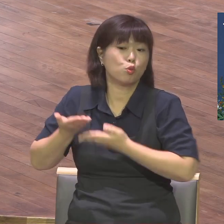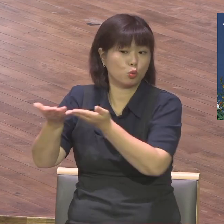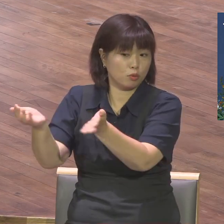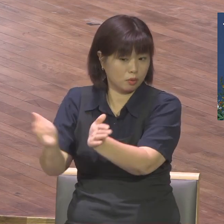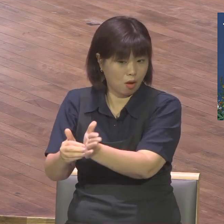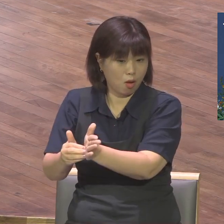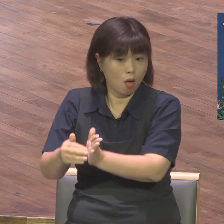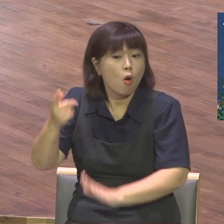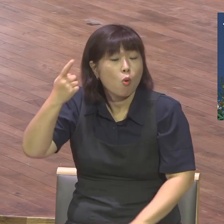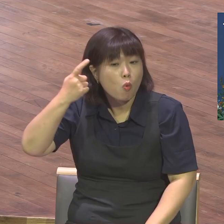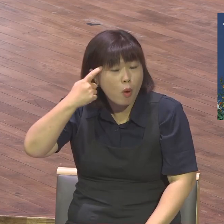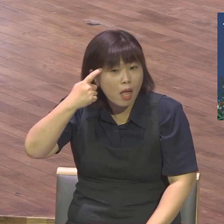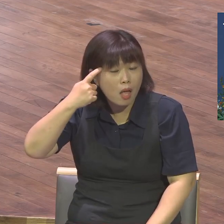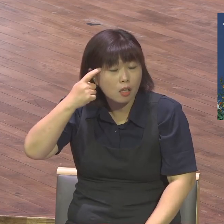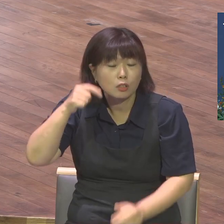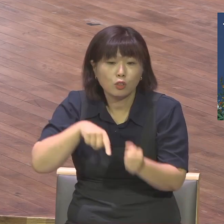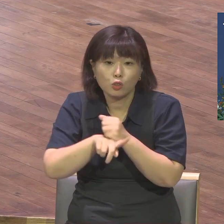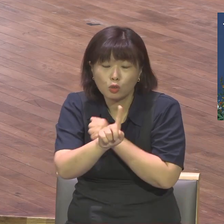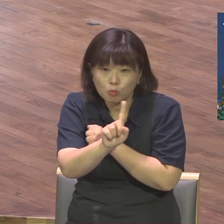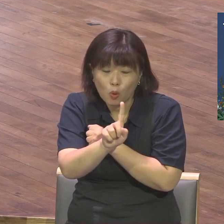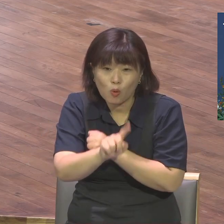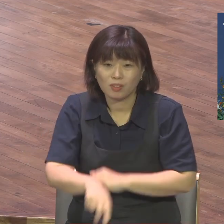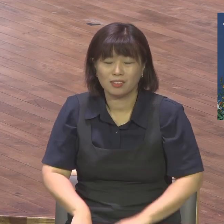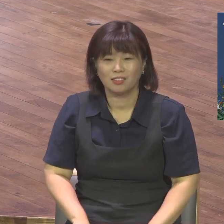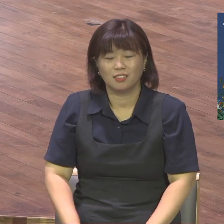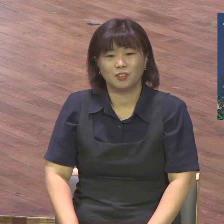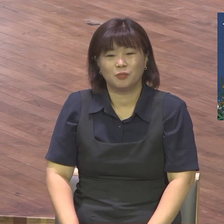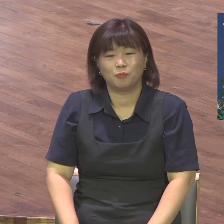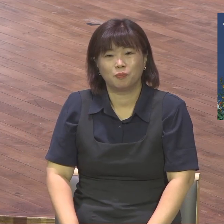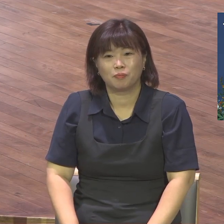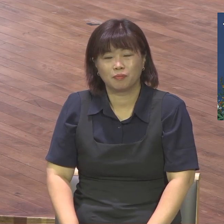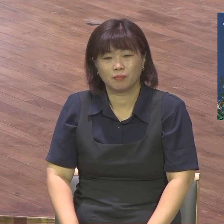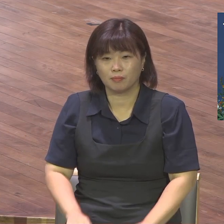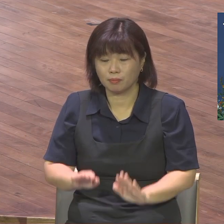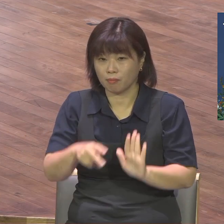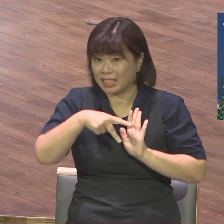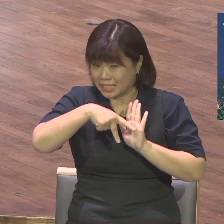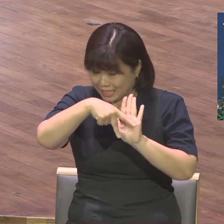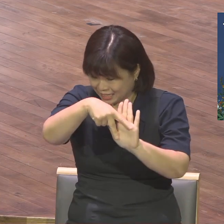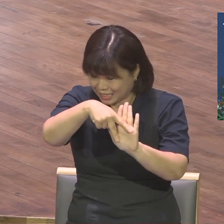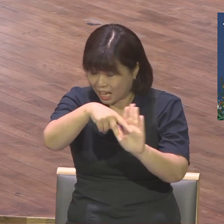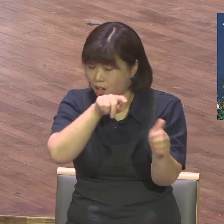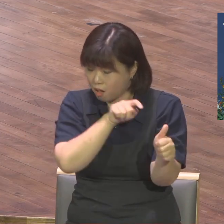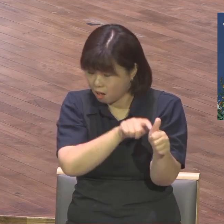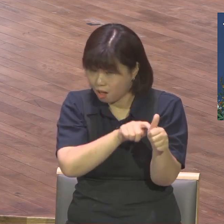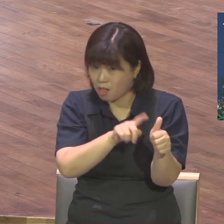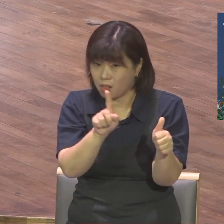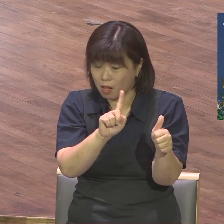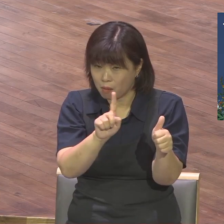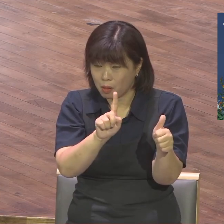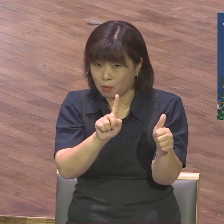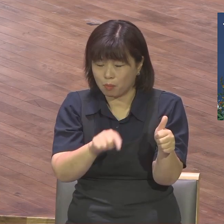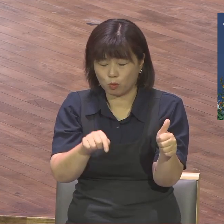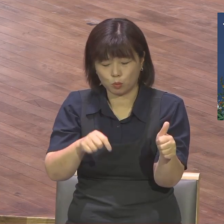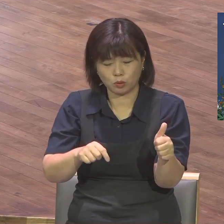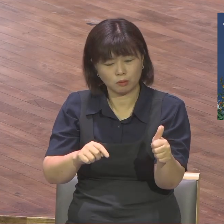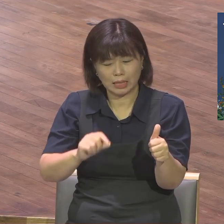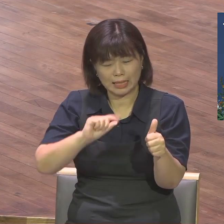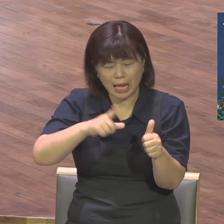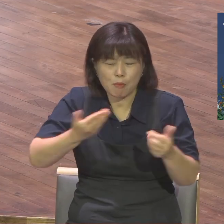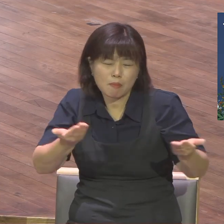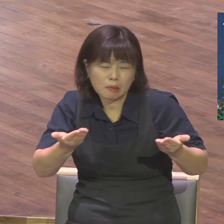선지자 이사야는 유다 수도 예루살렘 그것도 왕궁에서 주로